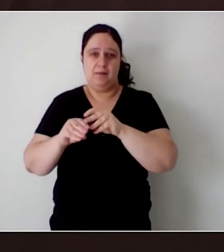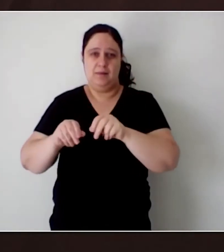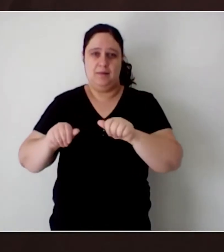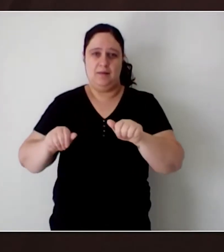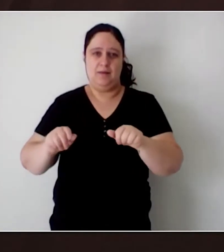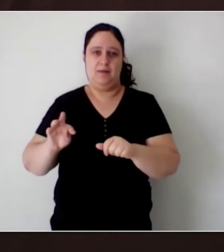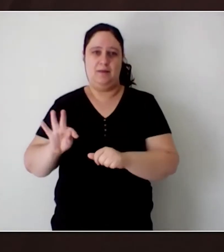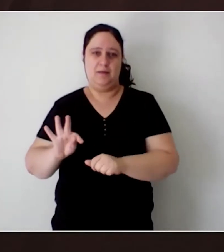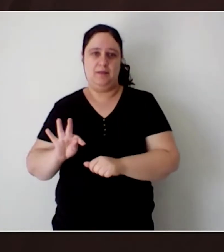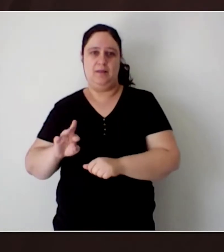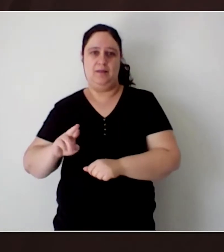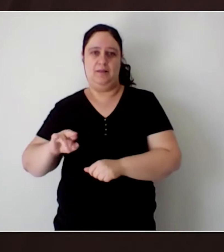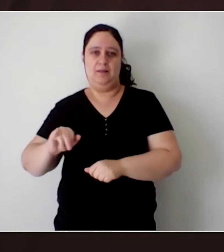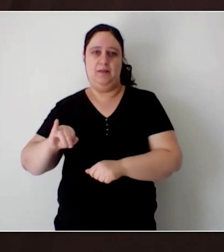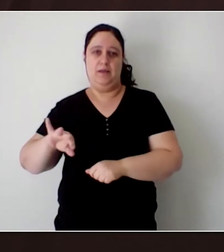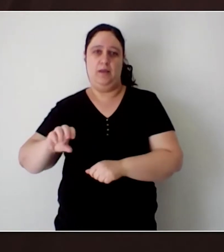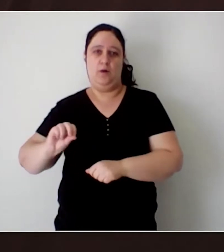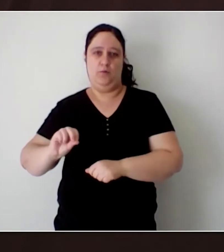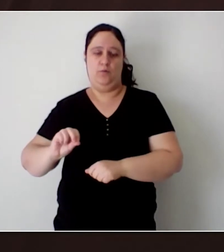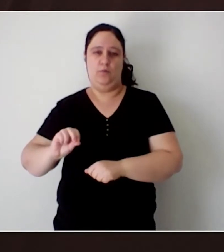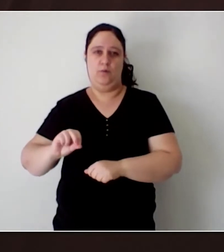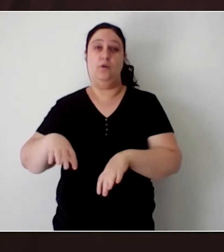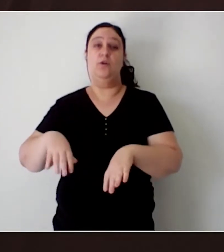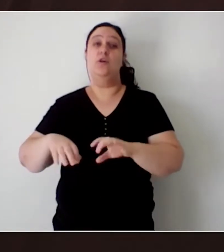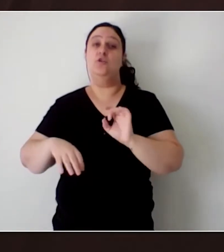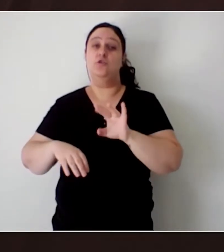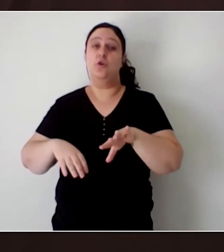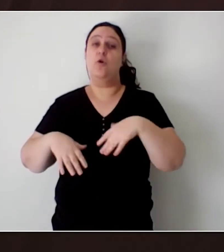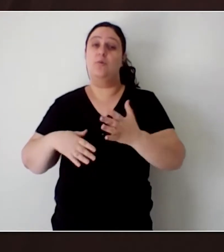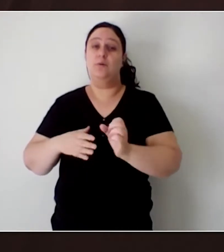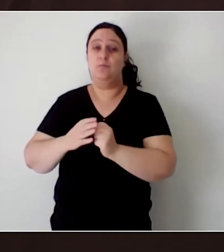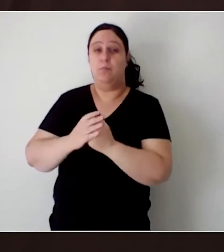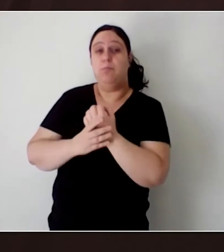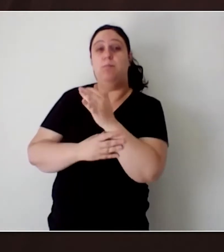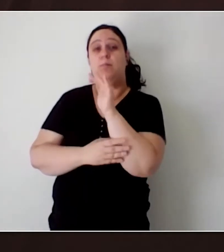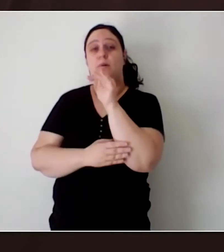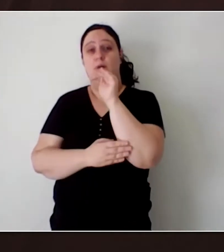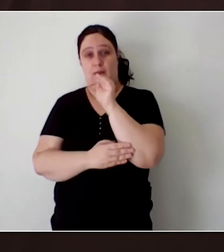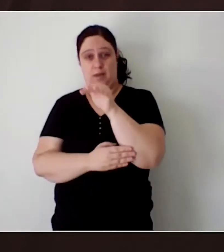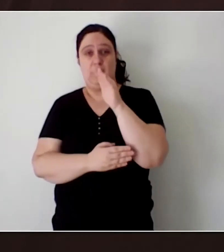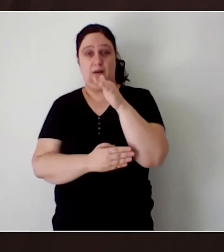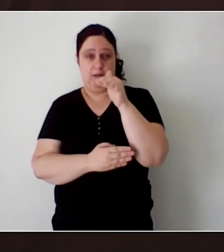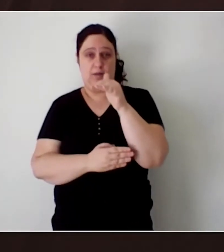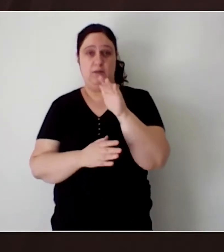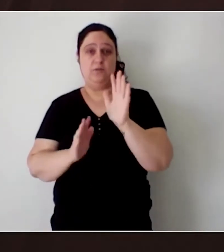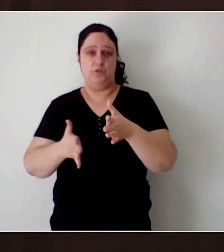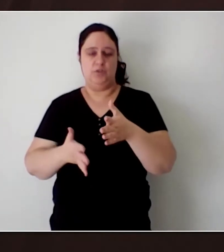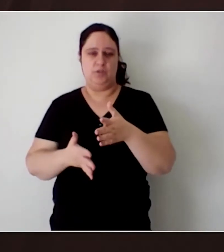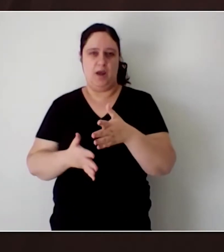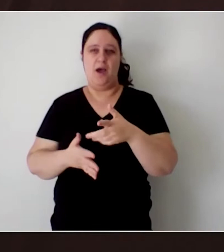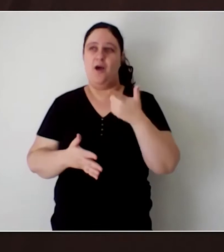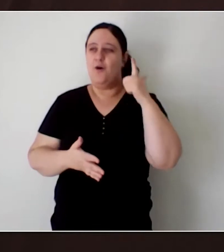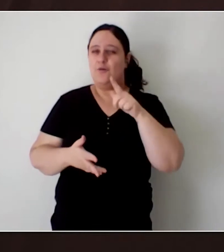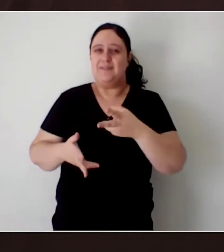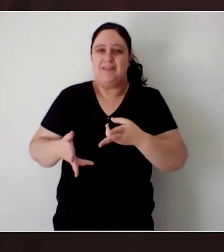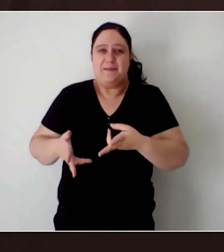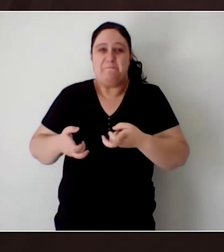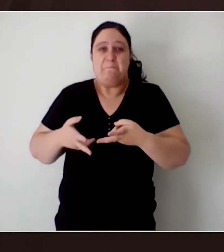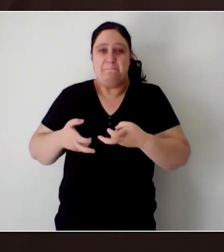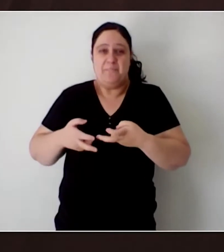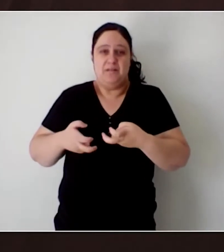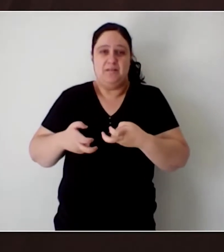as espigas se formam é que é possível fazer uma distinção correta. A farinha de